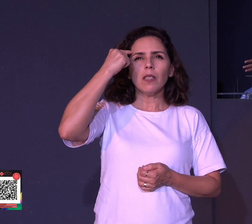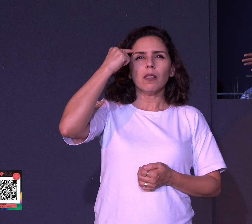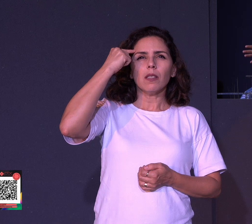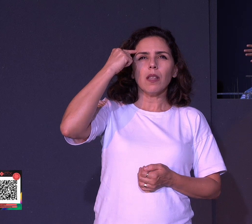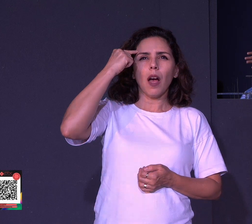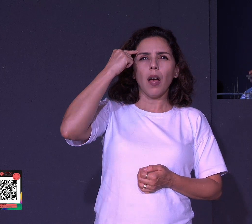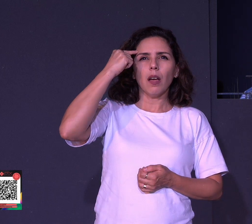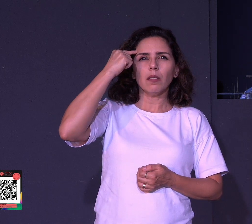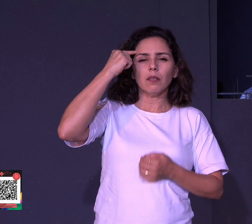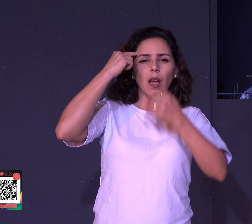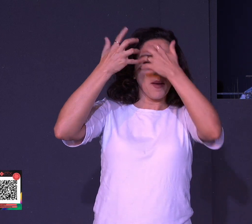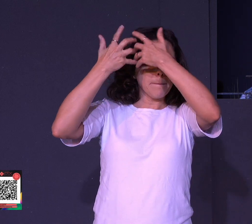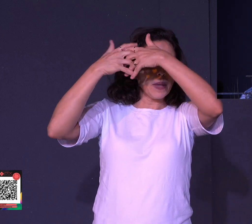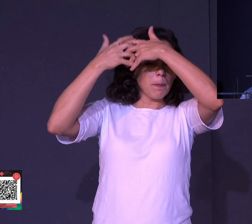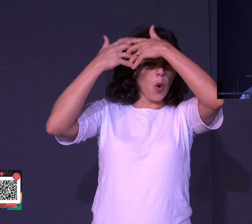esperança.